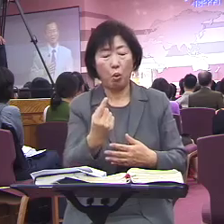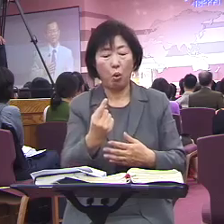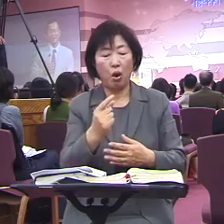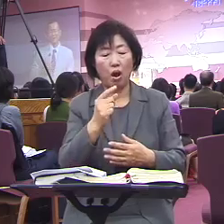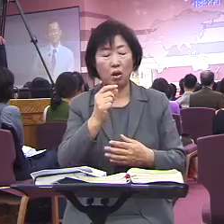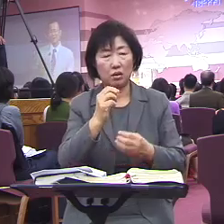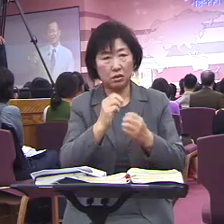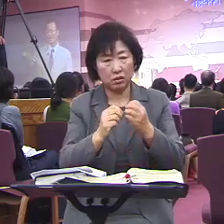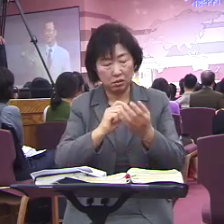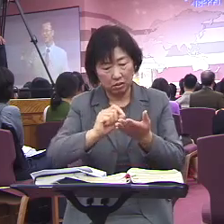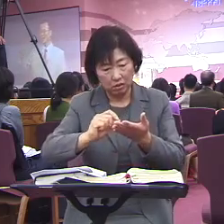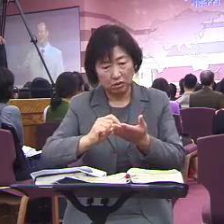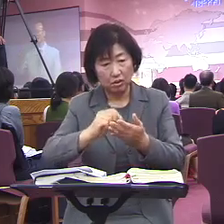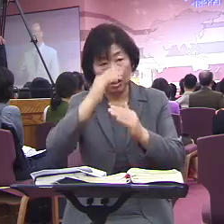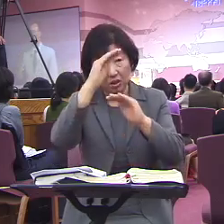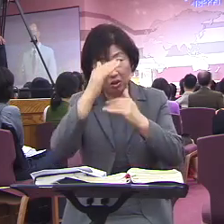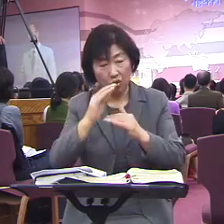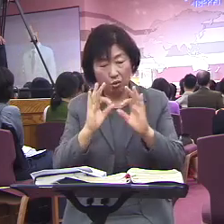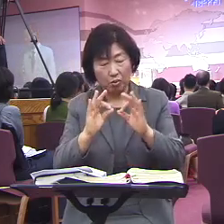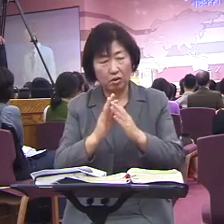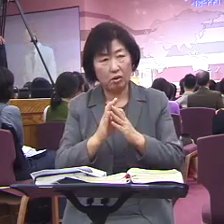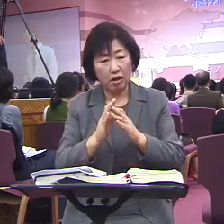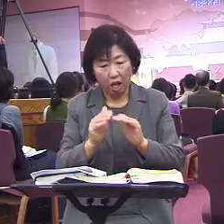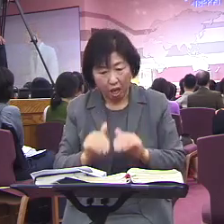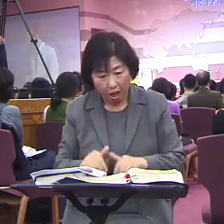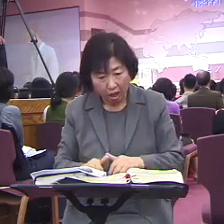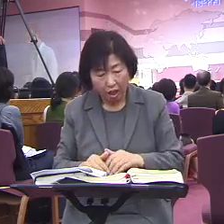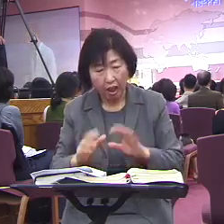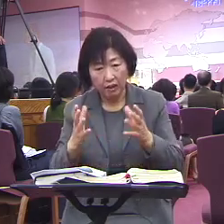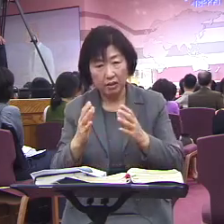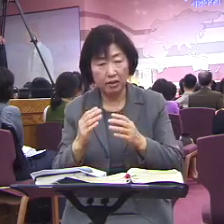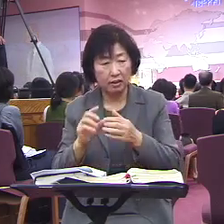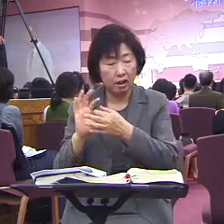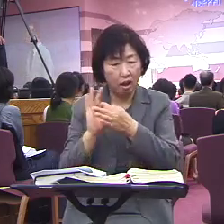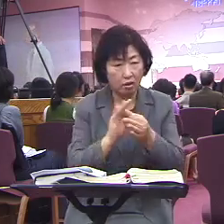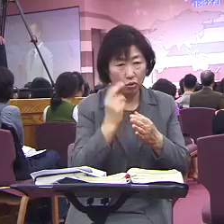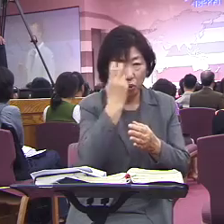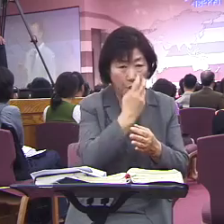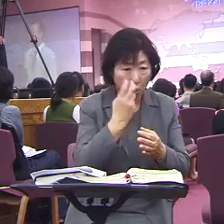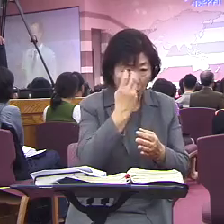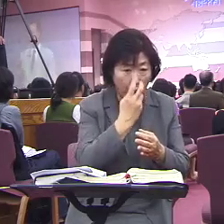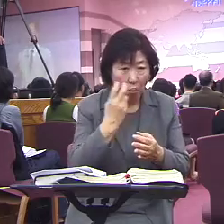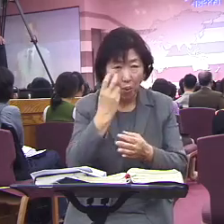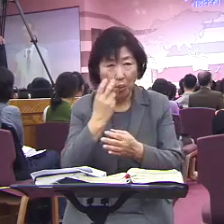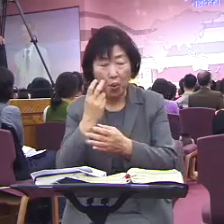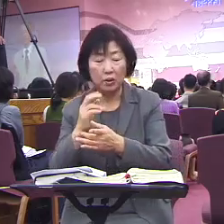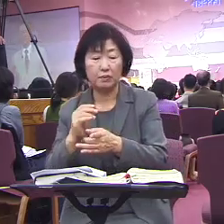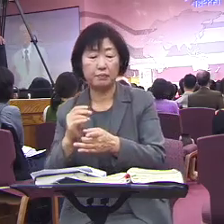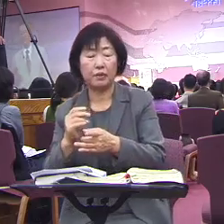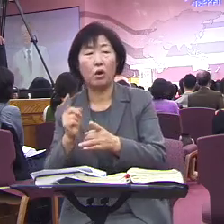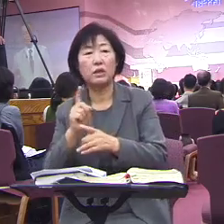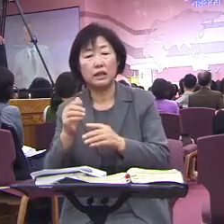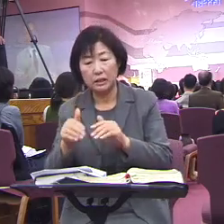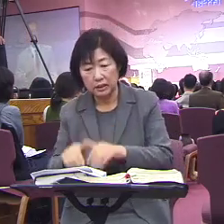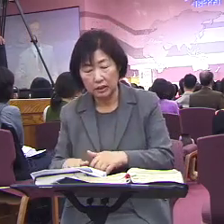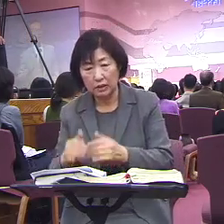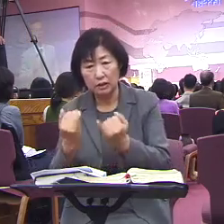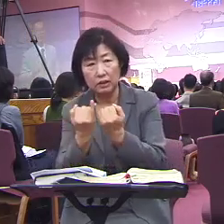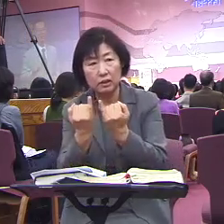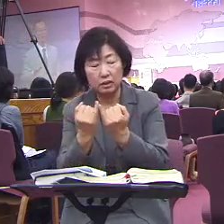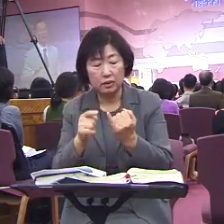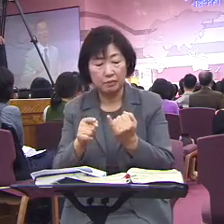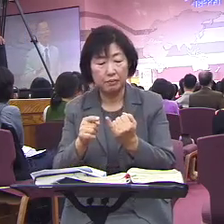내용을 보니까 그 하인들이 아이들을 계속 돌봤는데요. 그 자기를 돌봤던 한 하인이 같이